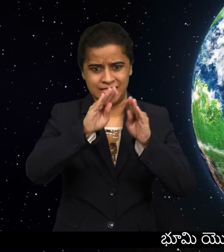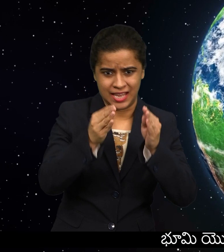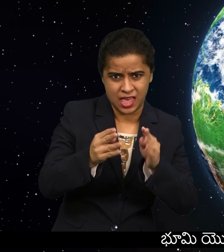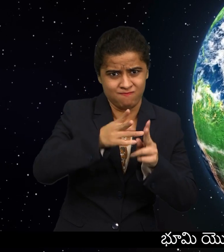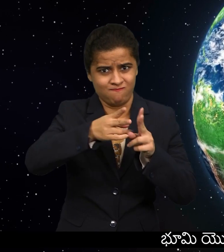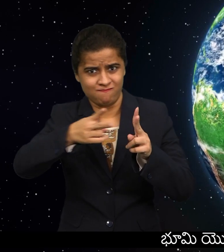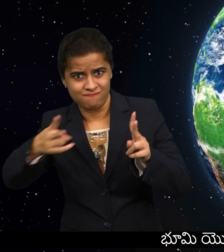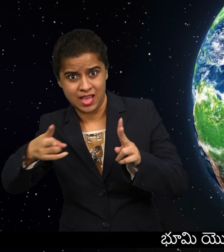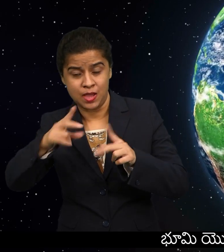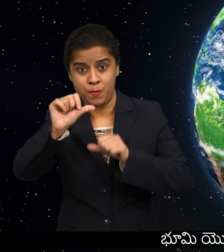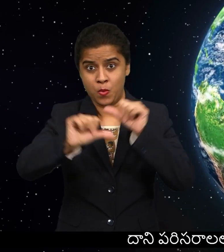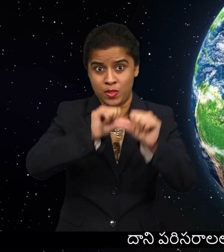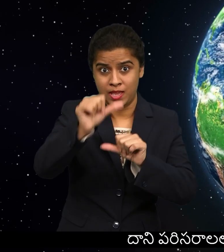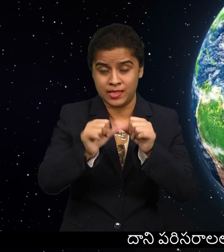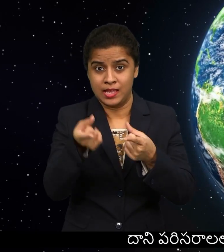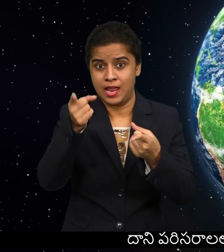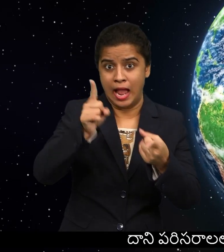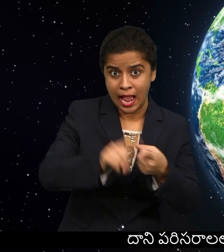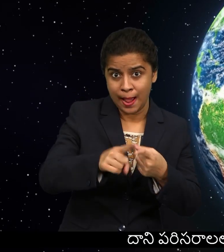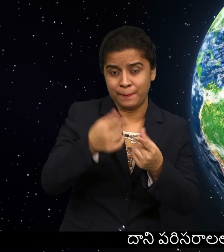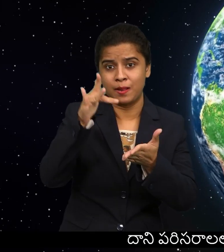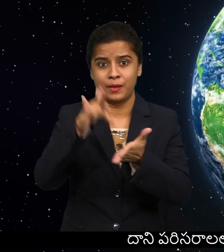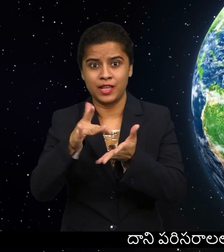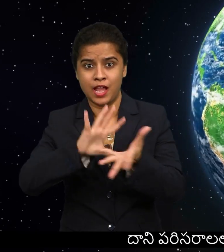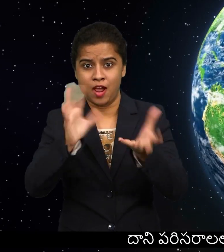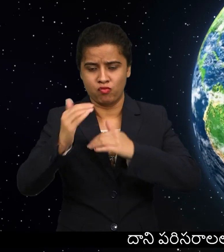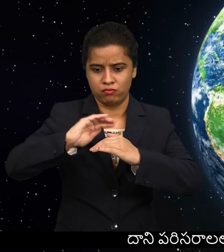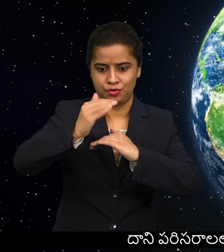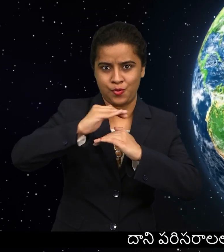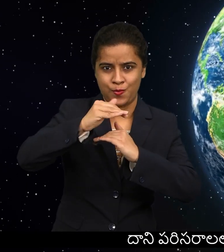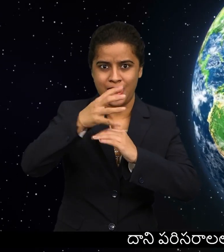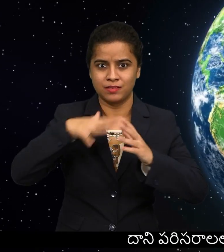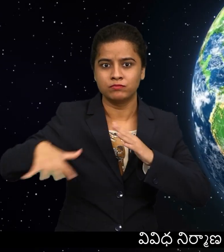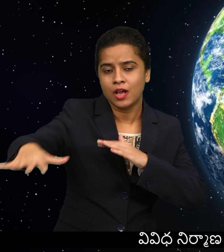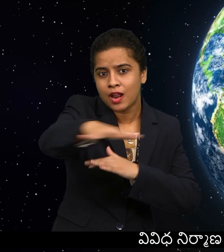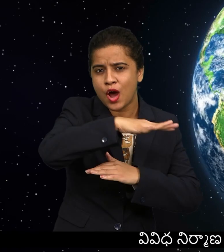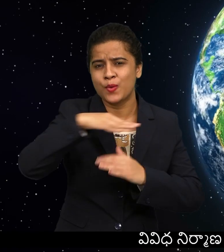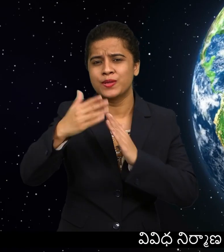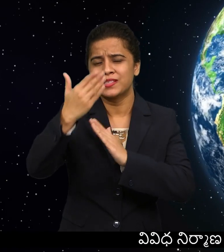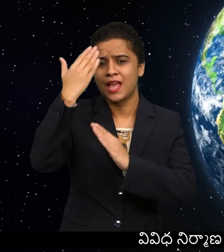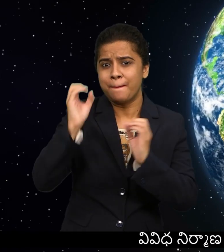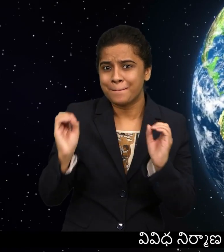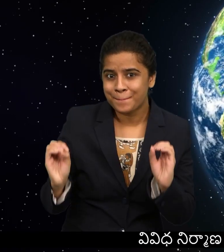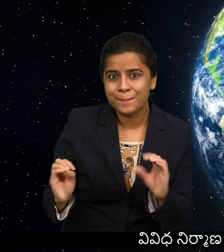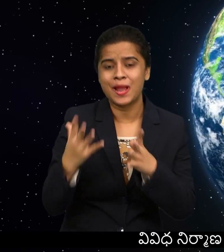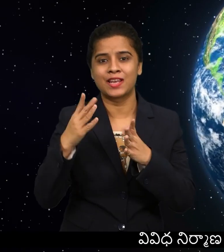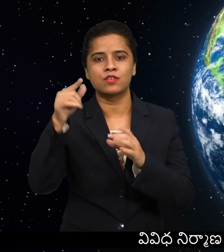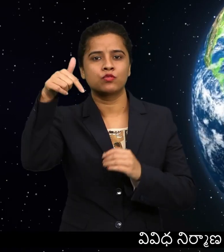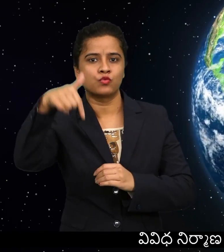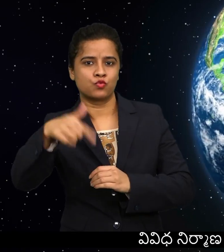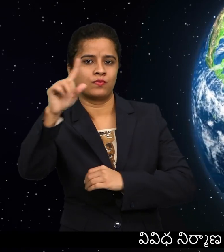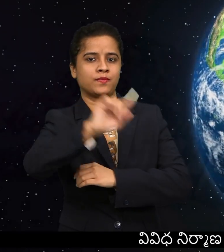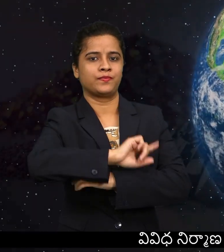భూమి యొక్క అంతర్భాగం మరియు దాని పరిసరాలలో ప్రారంభం నుండి నేటి వరకు వివిధ నిర్మాణ ప్రక్రియలు